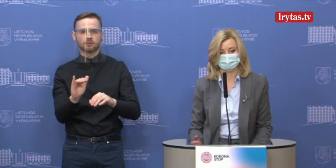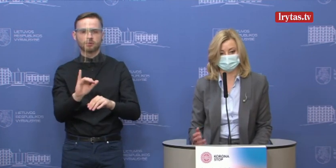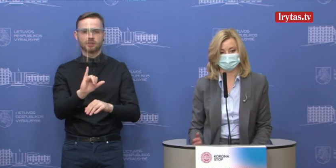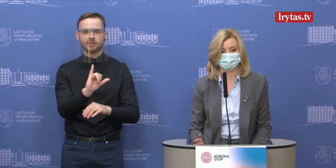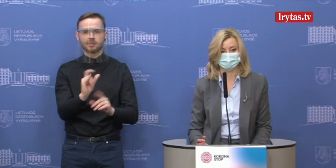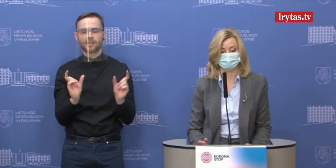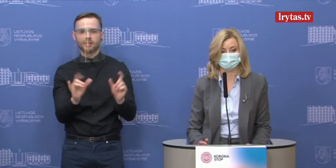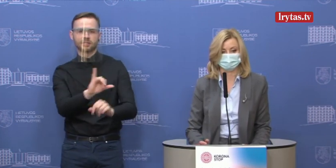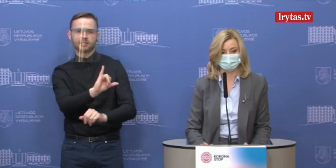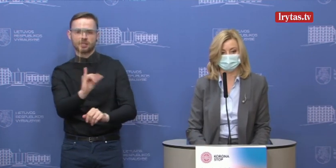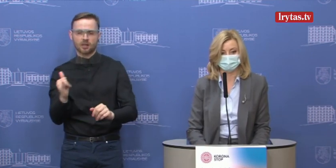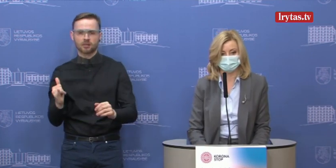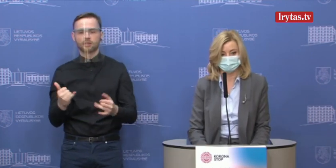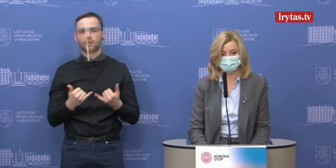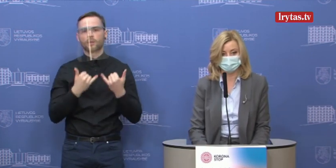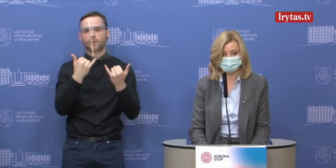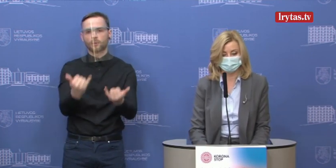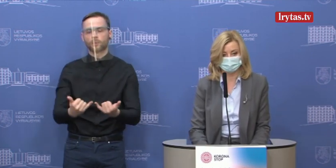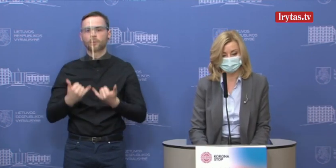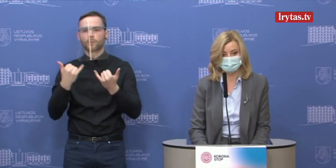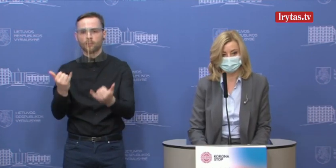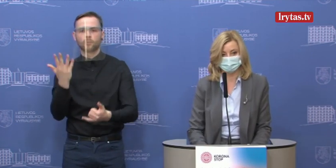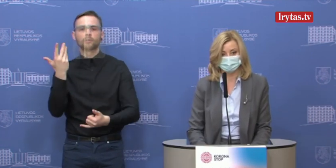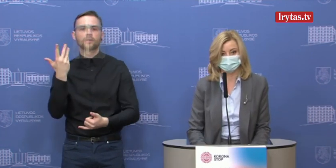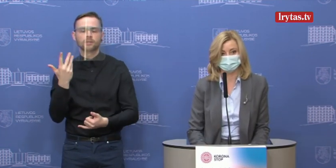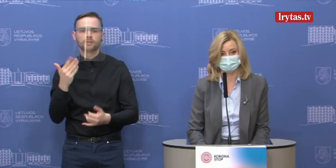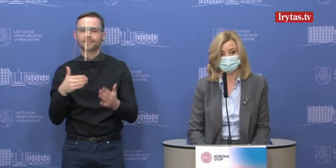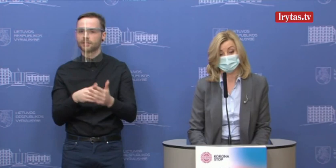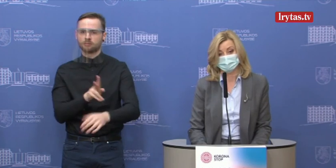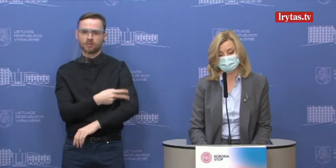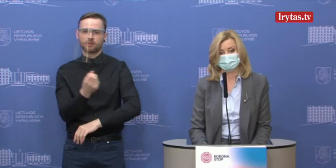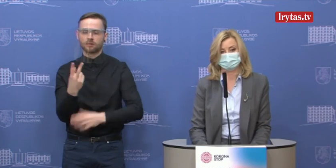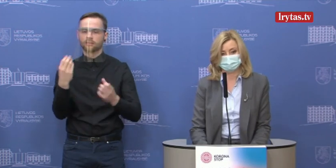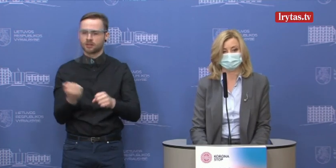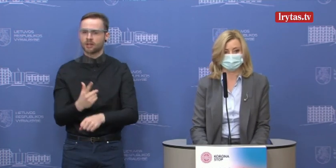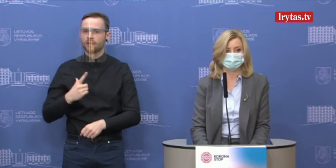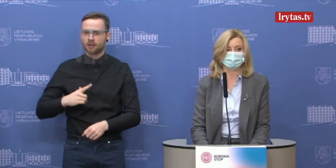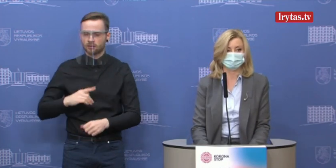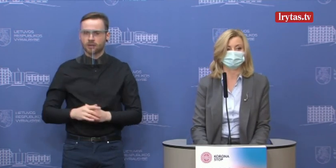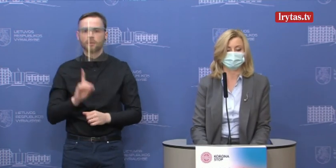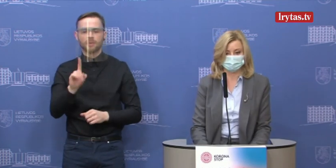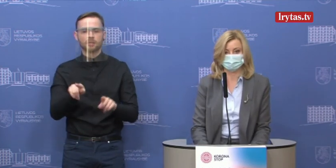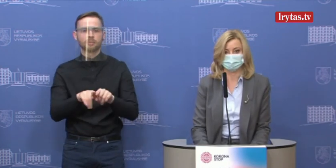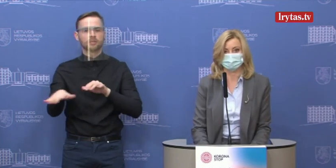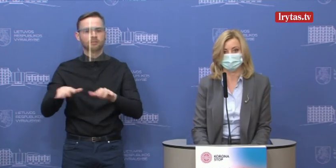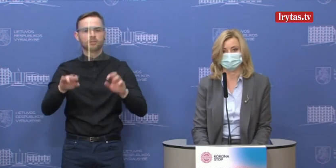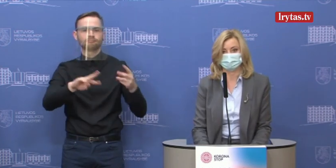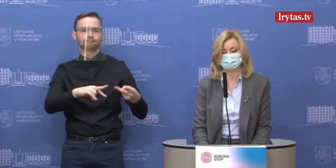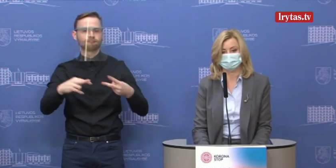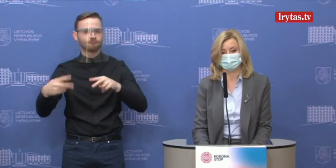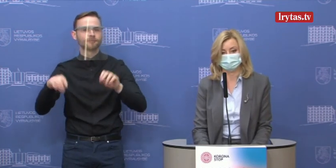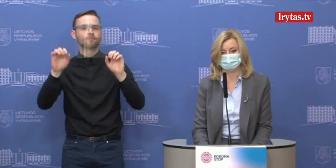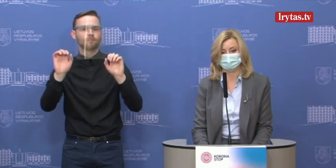kontrolė ir pasieniečių buvimas pasienyje, jis numatomas iki birželio 12 dienos. Bet situacija gali ir keistis, kaip